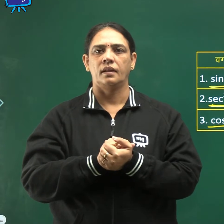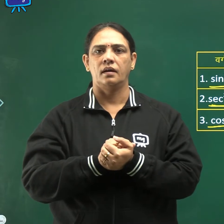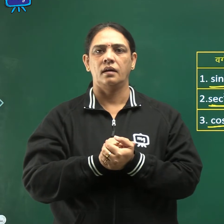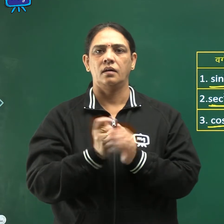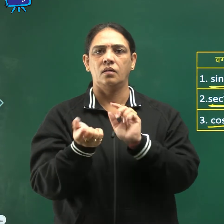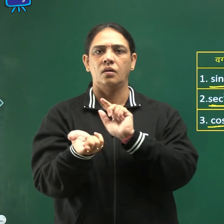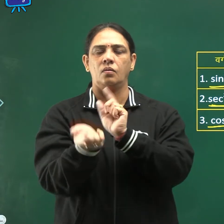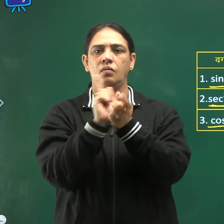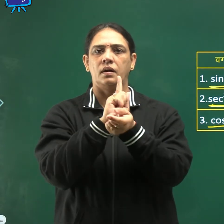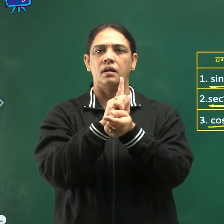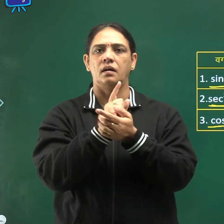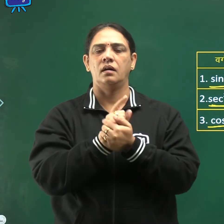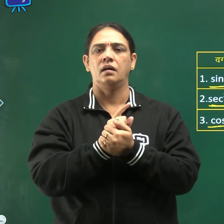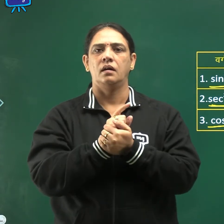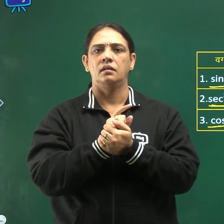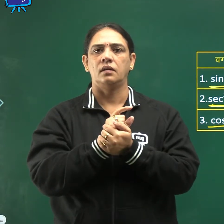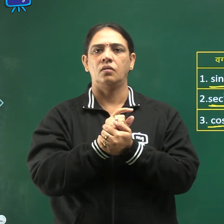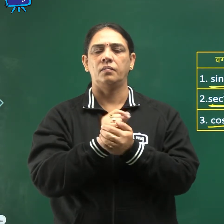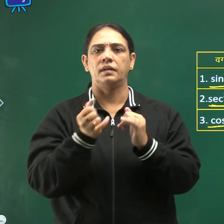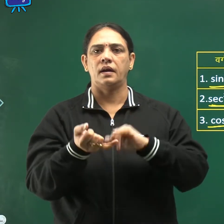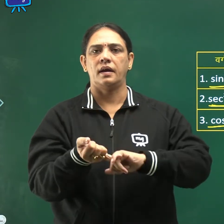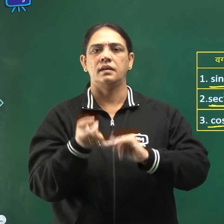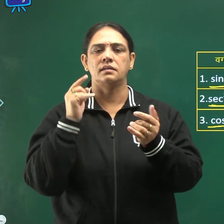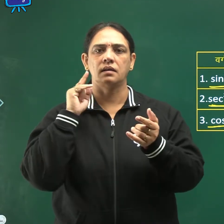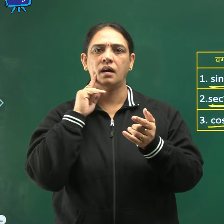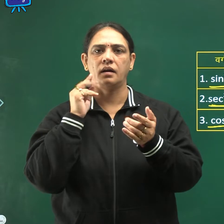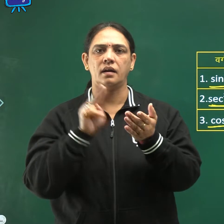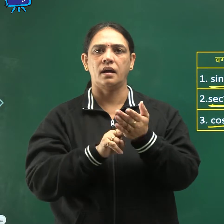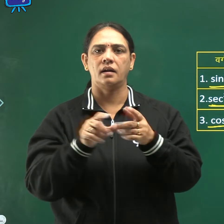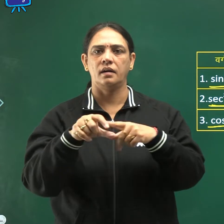व्युत्क्रम त्रिकोणमितीय,